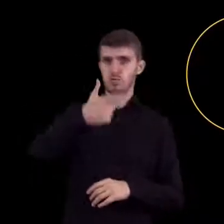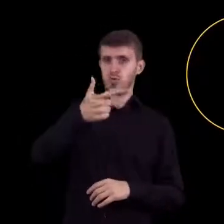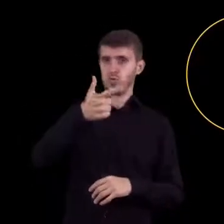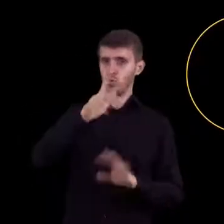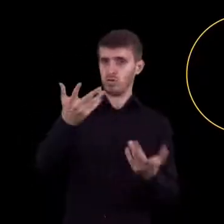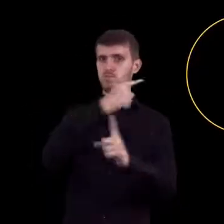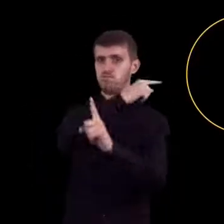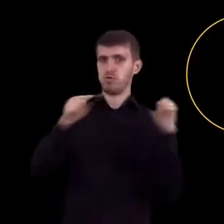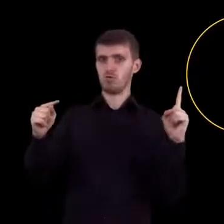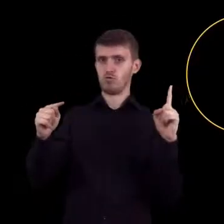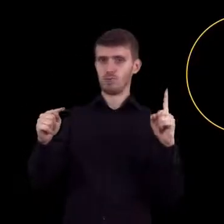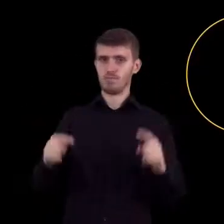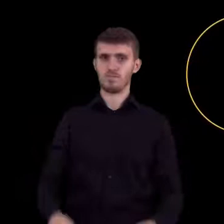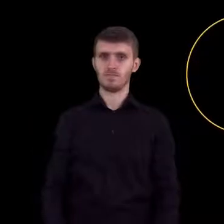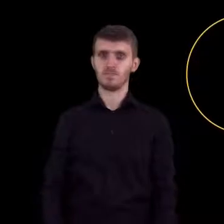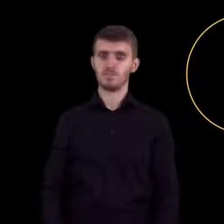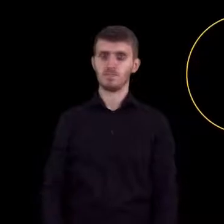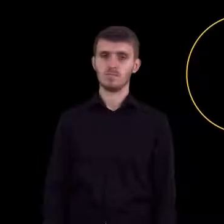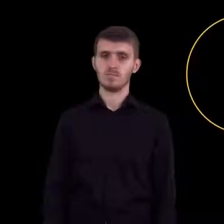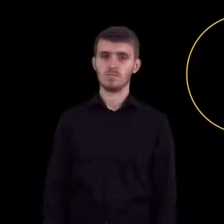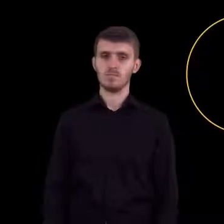łuku. 1/2 okręgu.